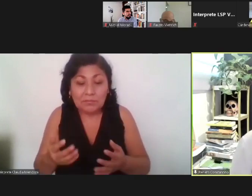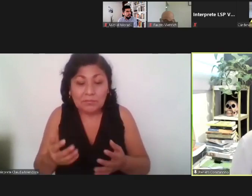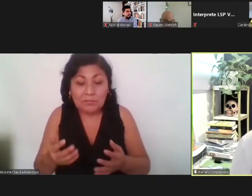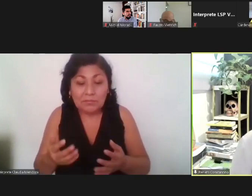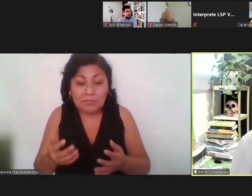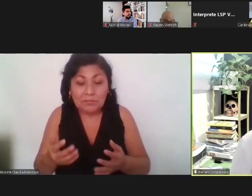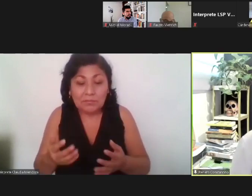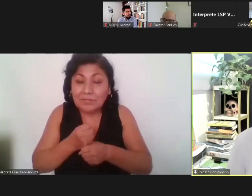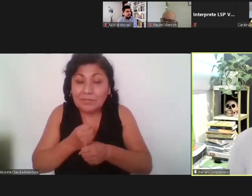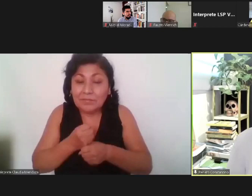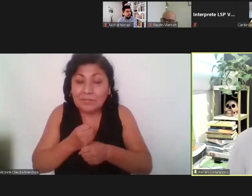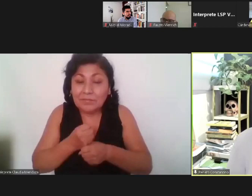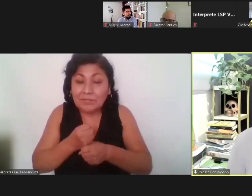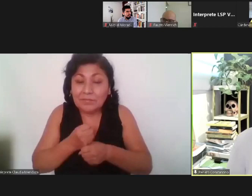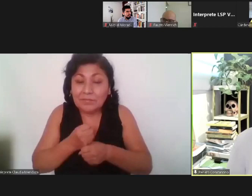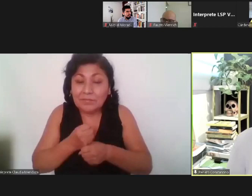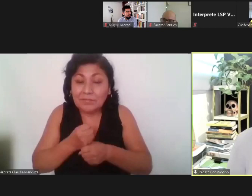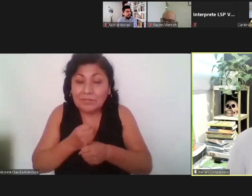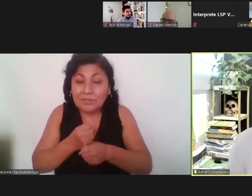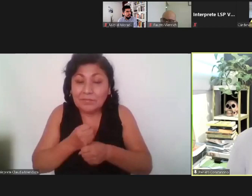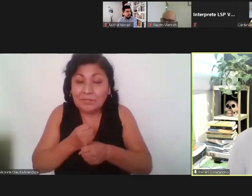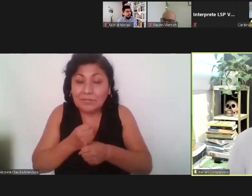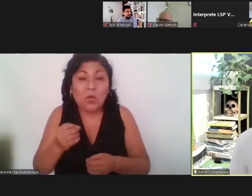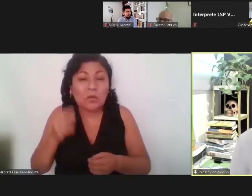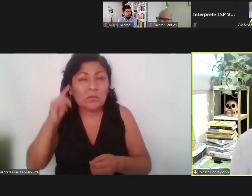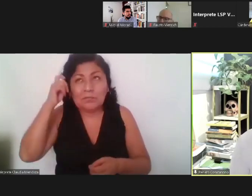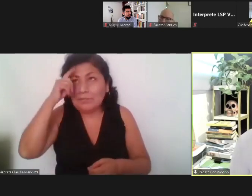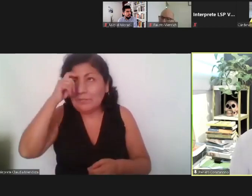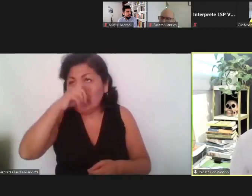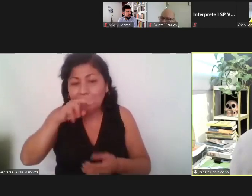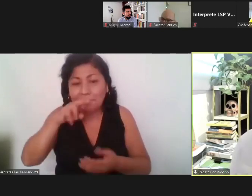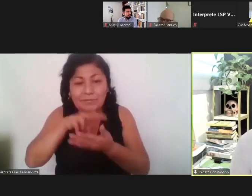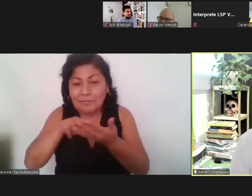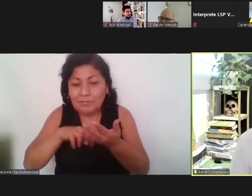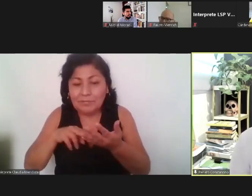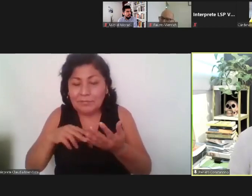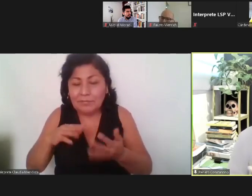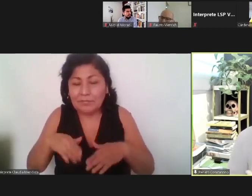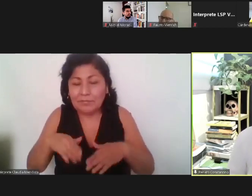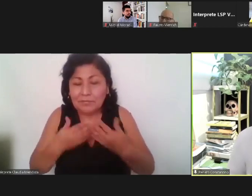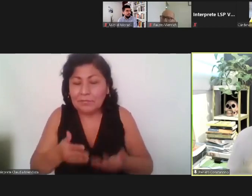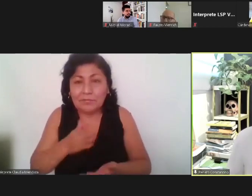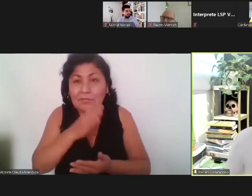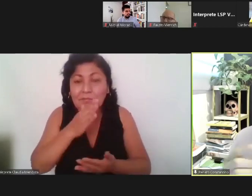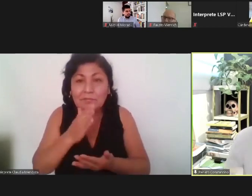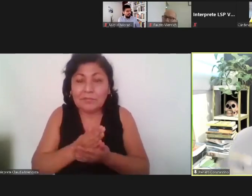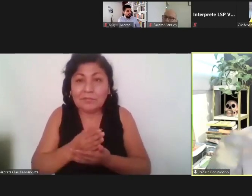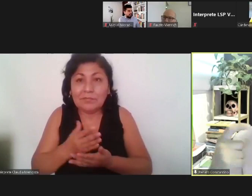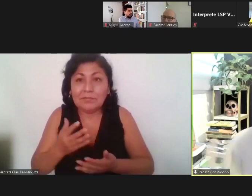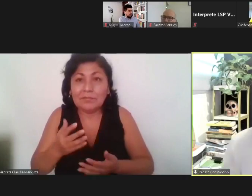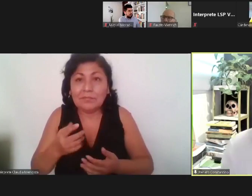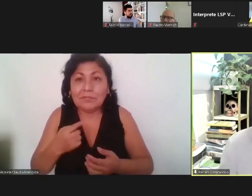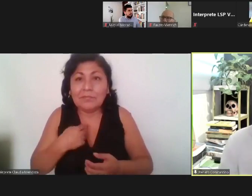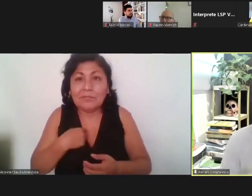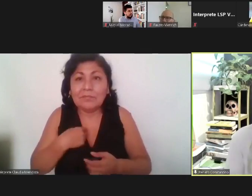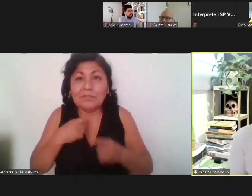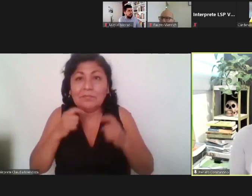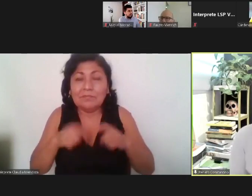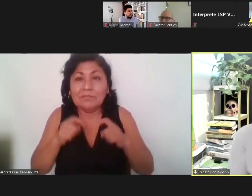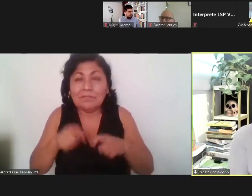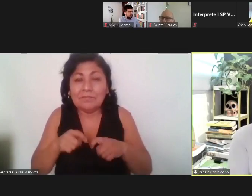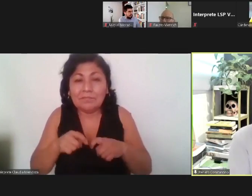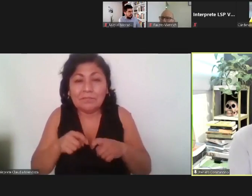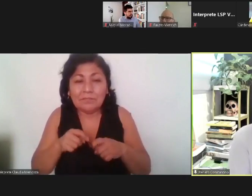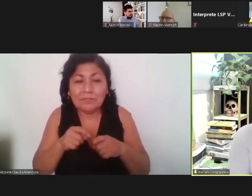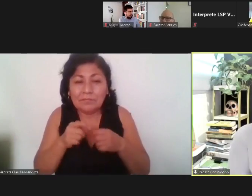porque tengo dislexia, tengo una dislexia grave que me obliga, por ejemplo, a usar un tipo de fuente particular que me